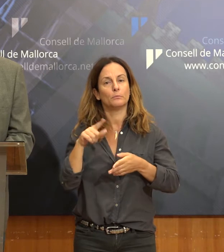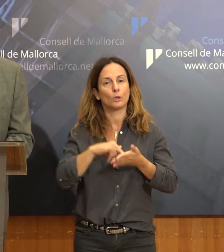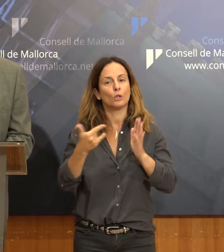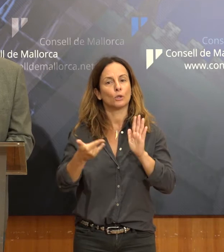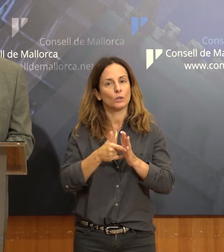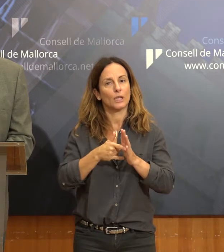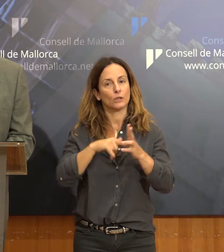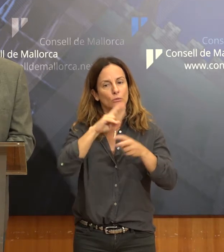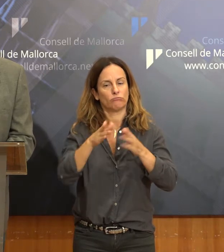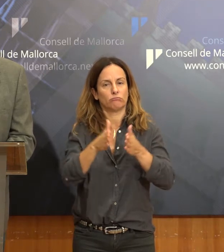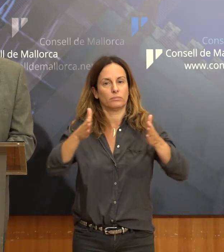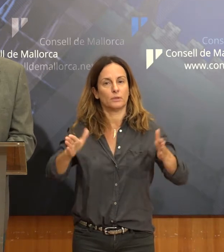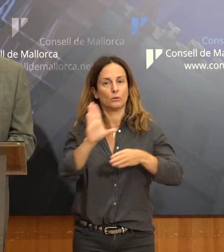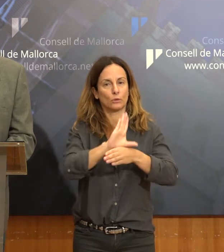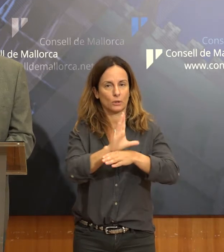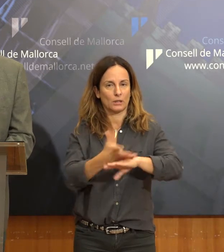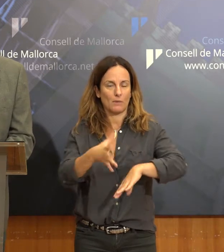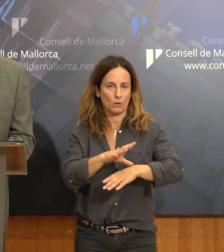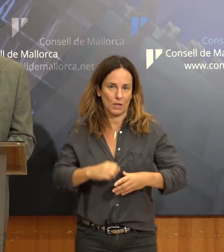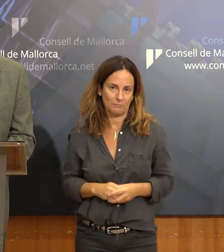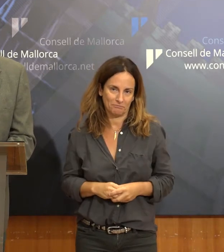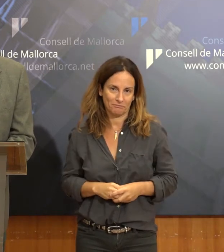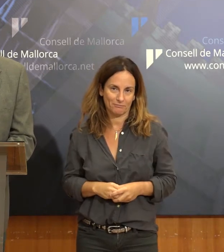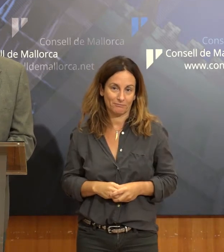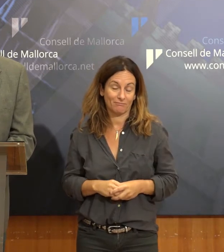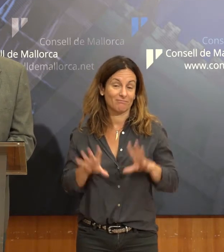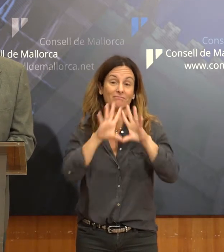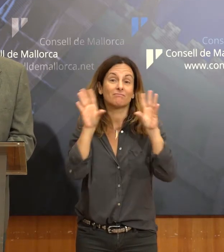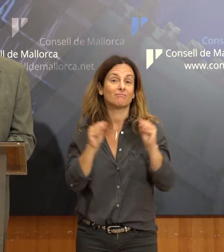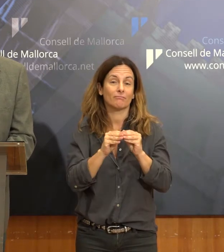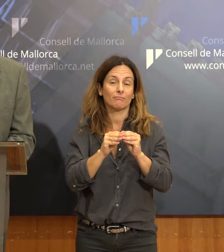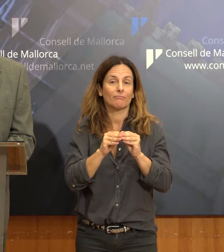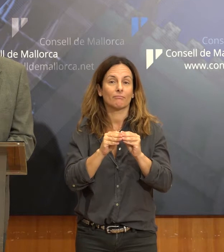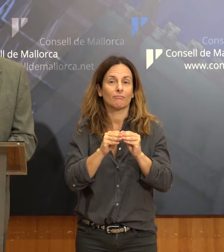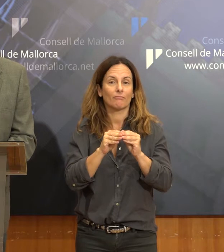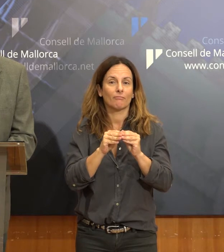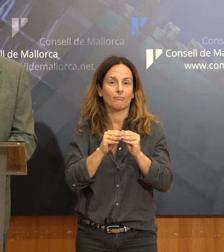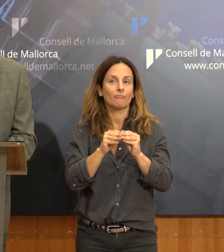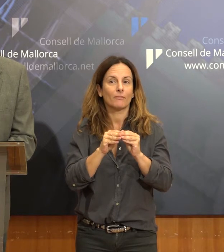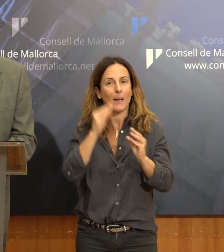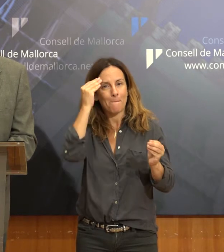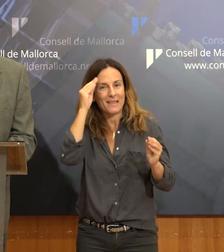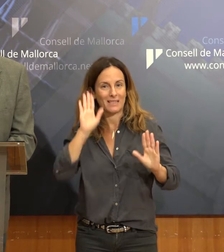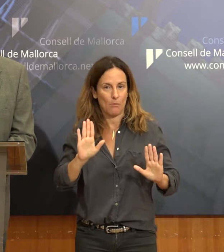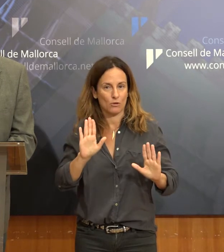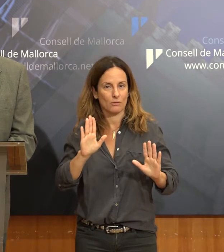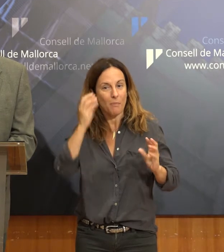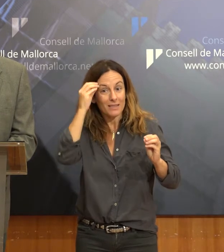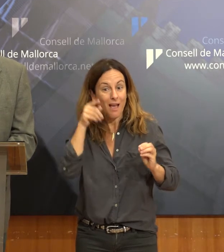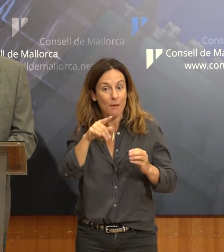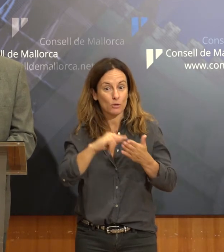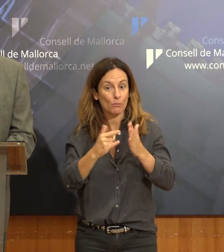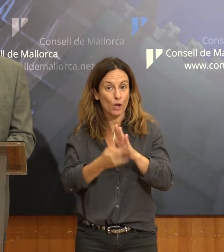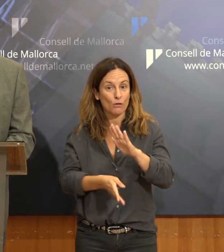del Consell de Mallorca. Amb una paraula es diuen intentam o creiem que feim un